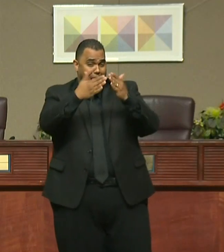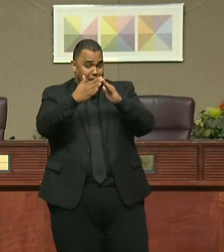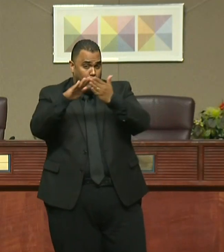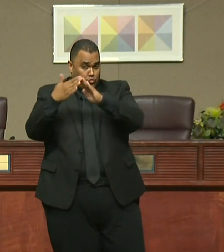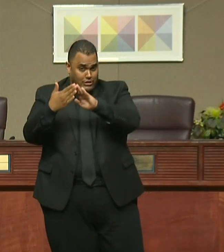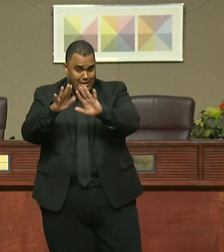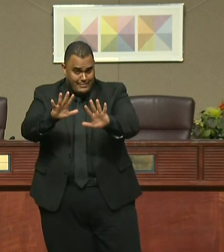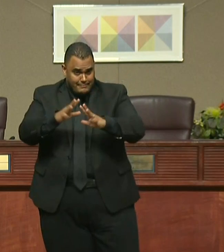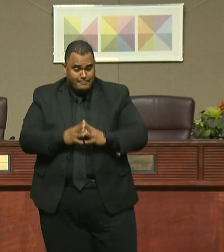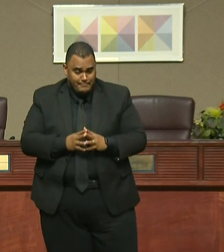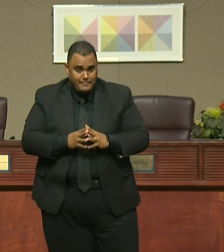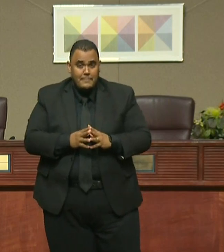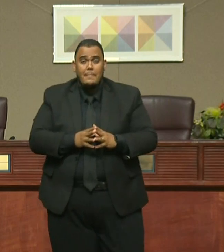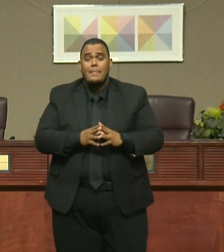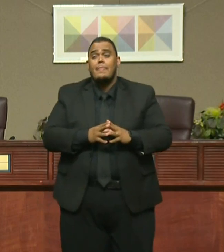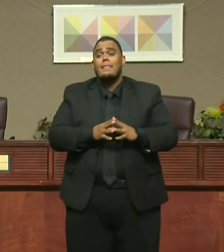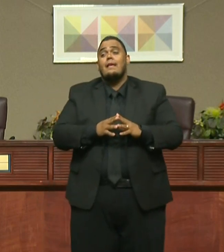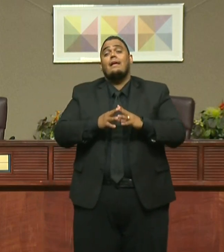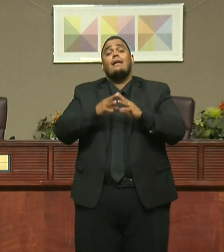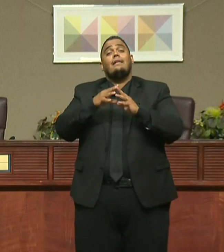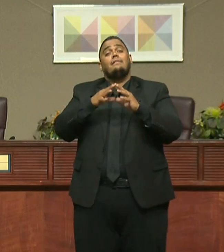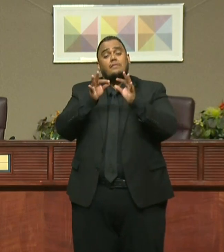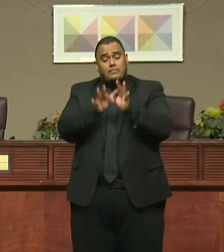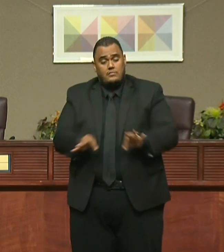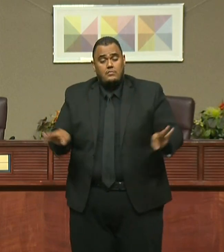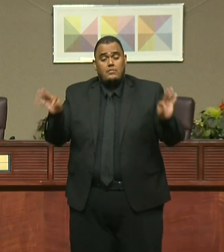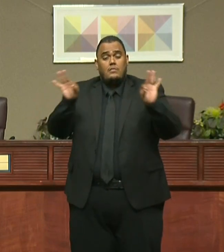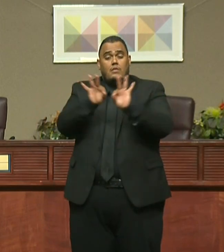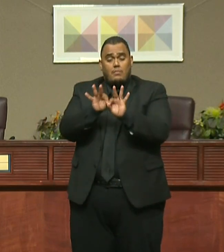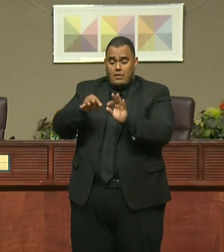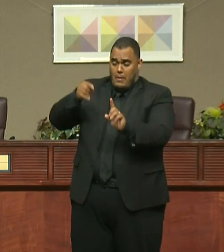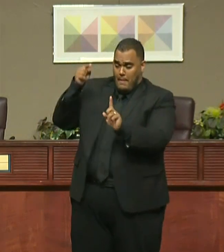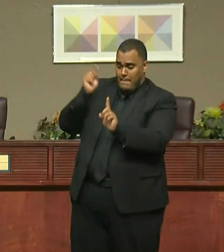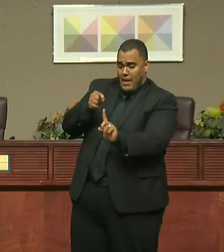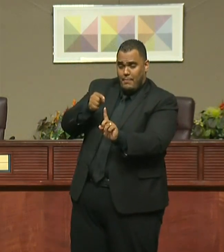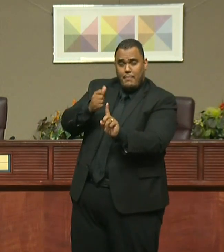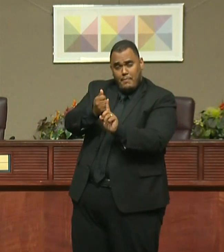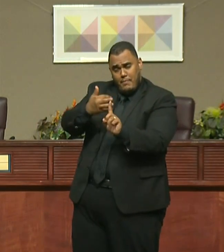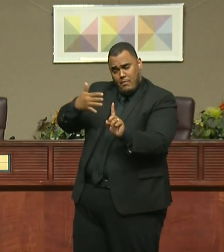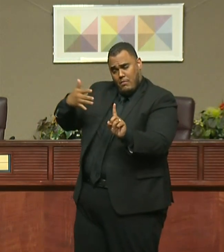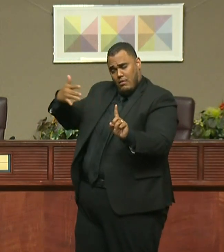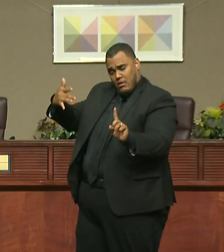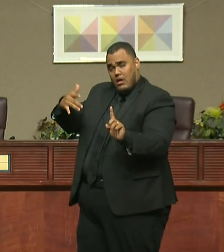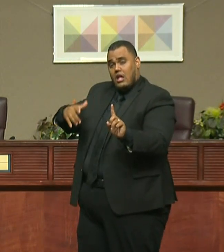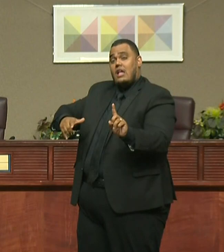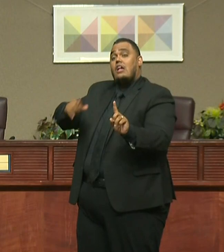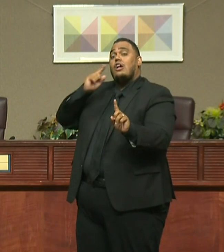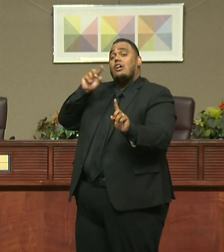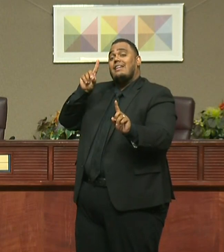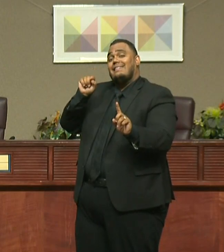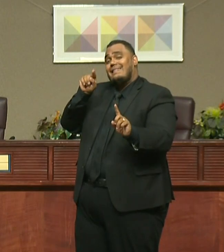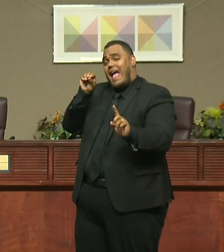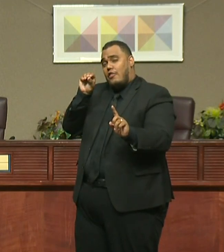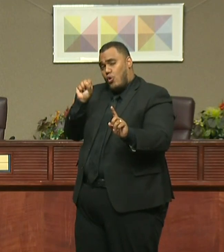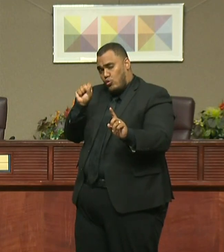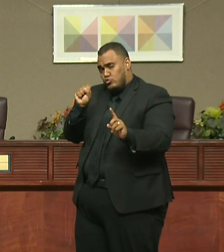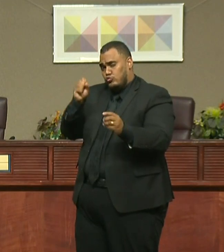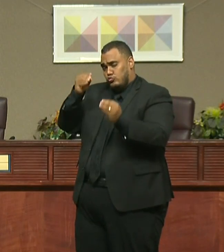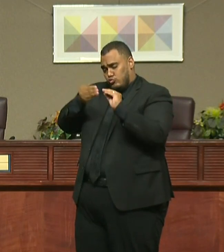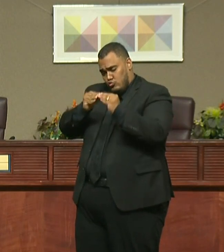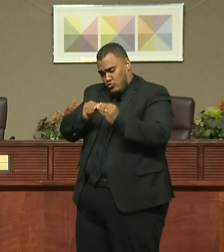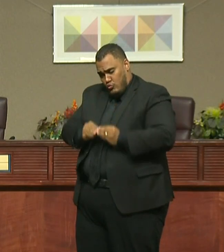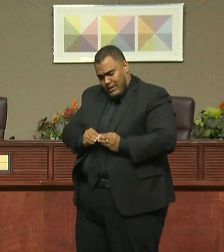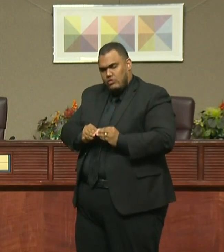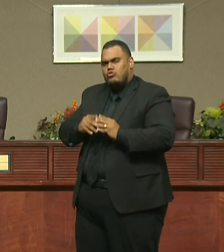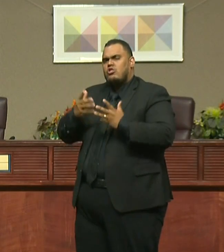el objetivo de presentar la base de datos en detalles es para alertar a las personas de que hemos visto un incremento.